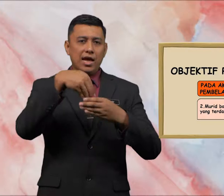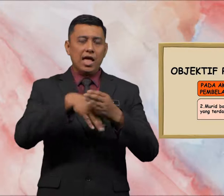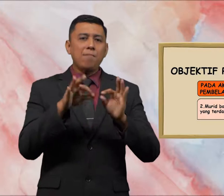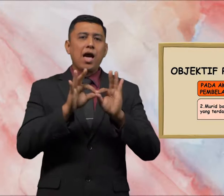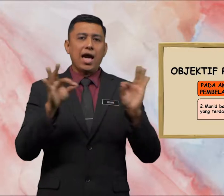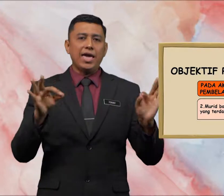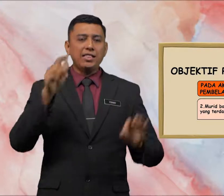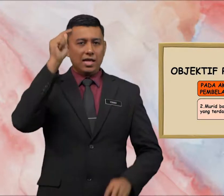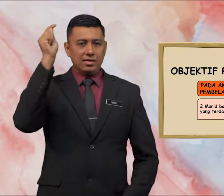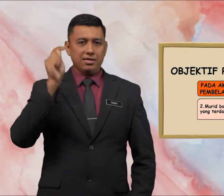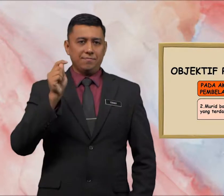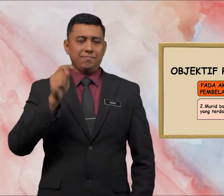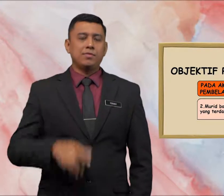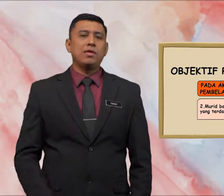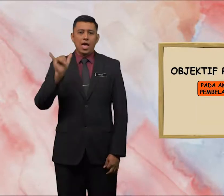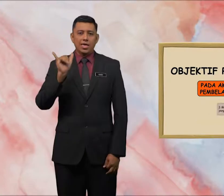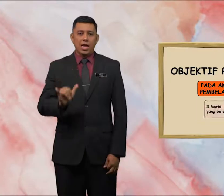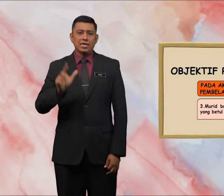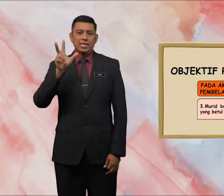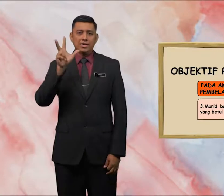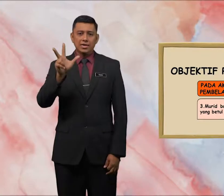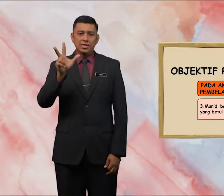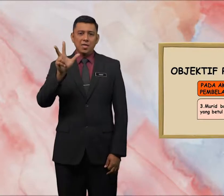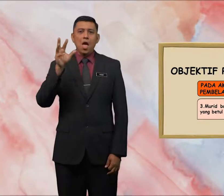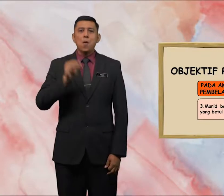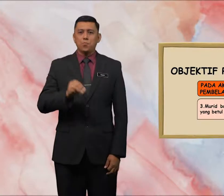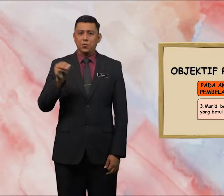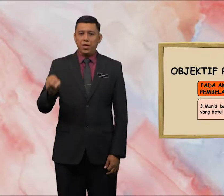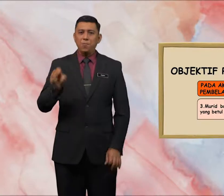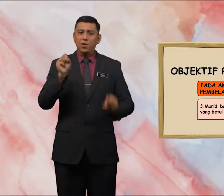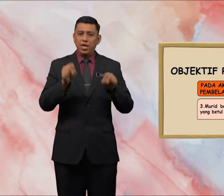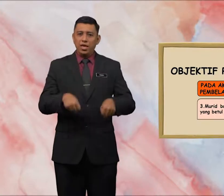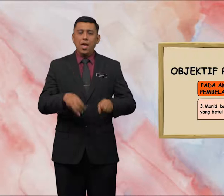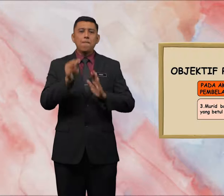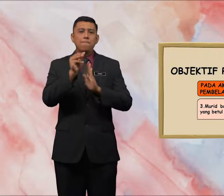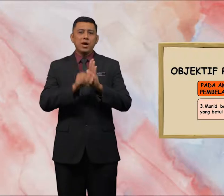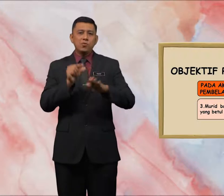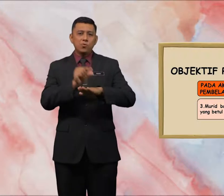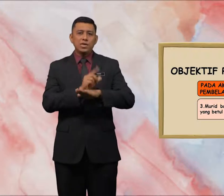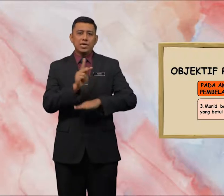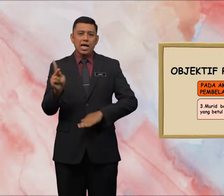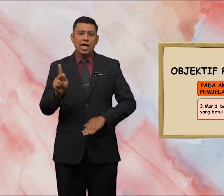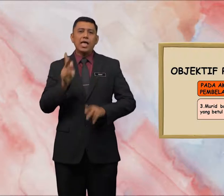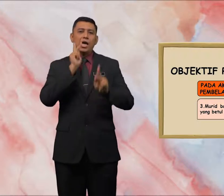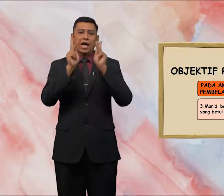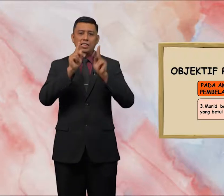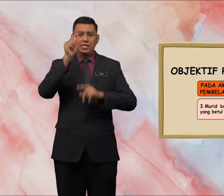dalam ayat tanya. Yang ketiga, murid boleh menggunakan kata